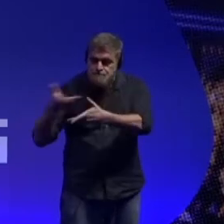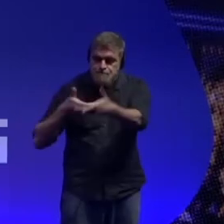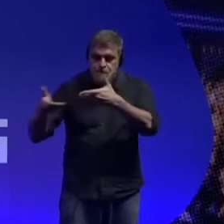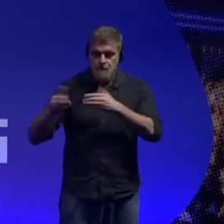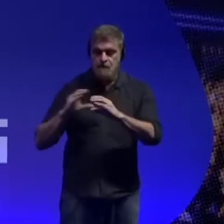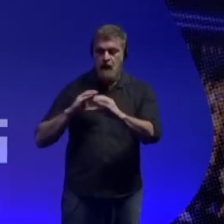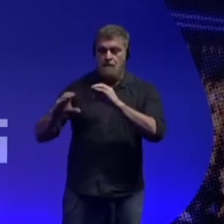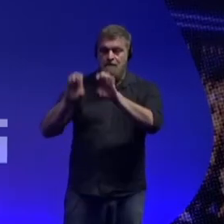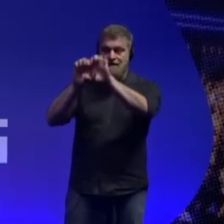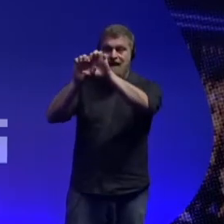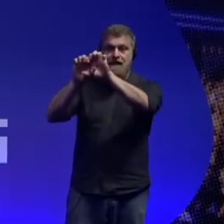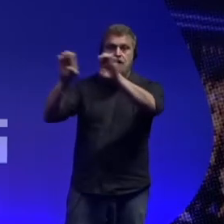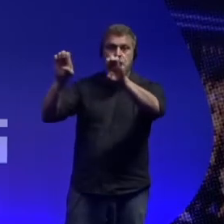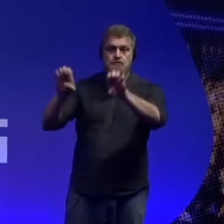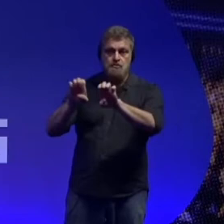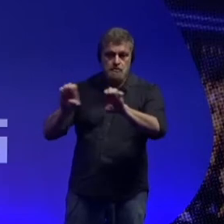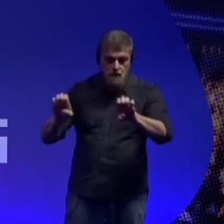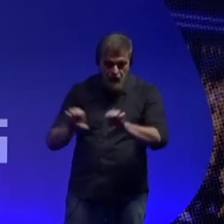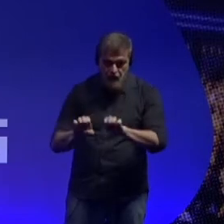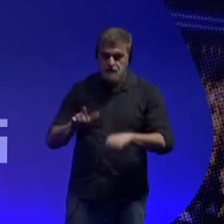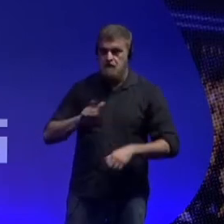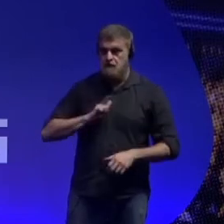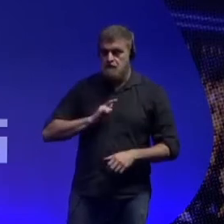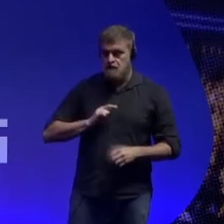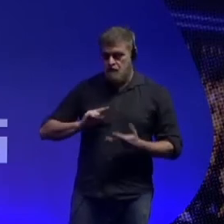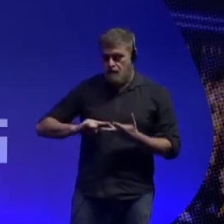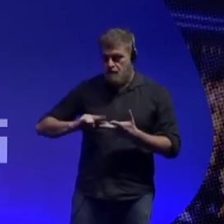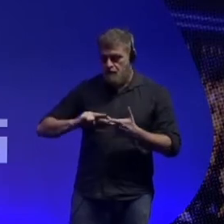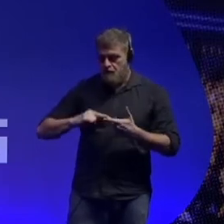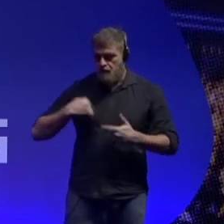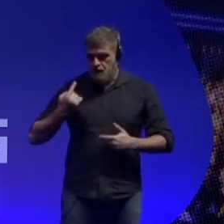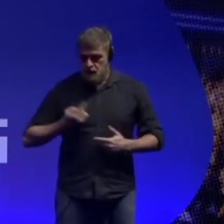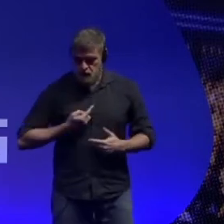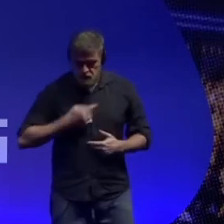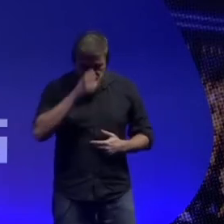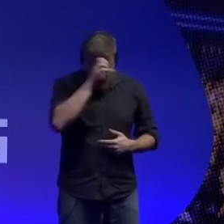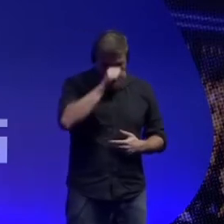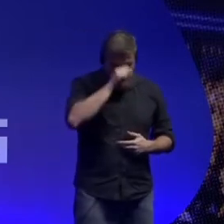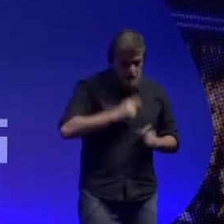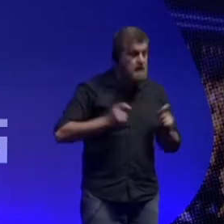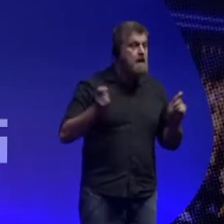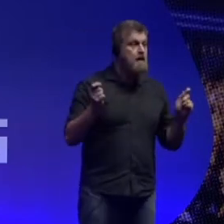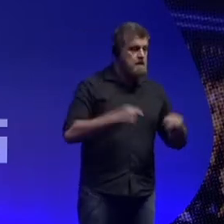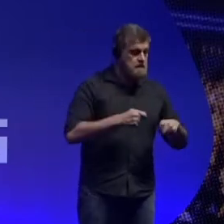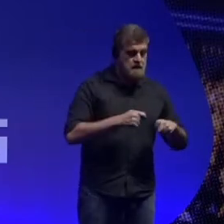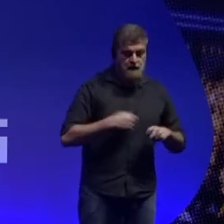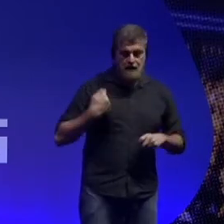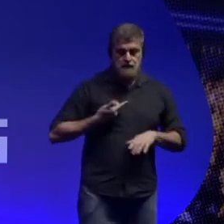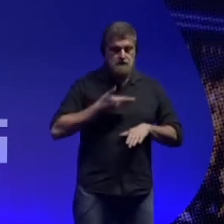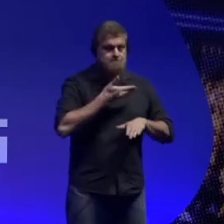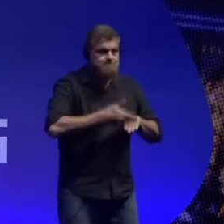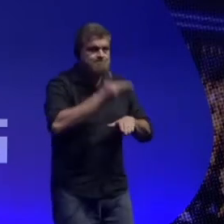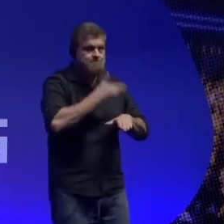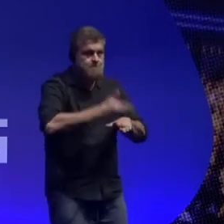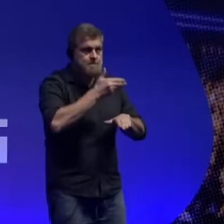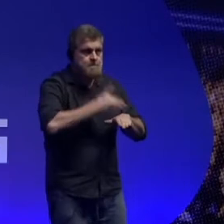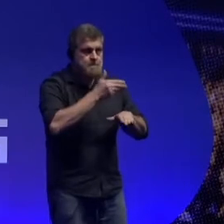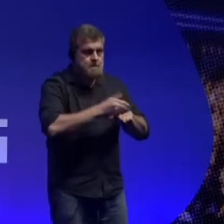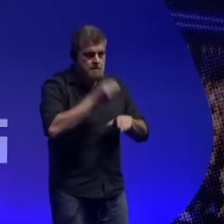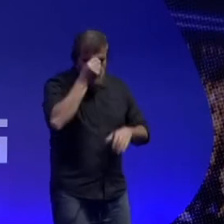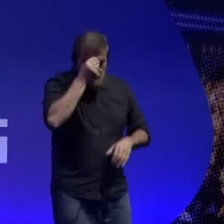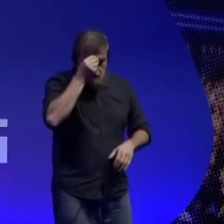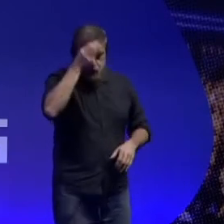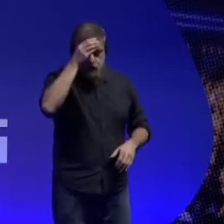comunicação estruturada. Todos esses são atributos que a gente pode aprender, que a gente pode ser treinado, que a gente pode ser